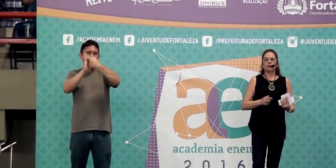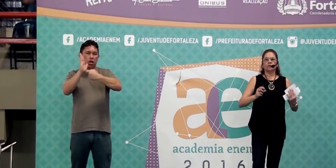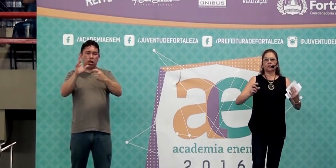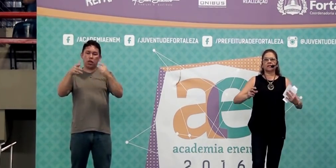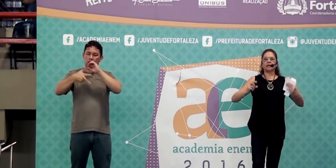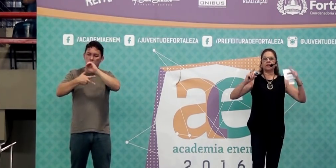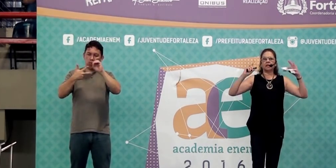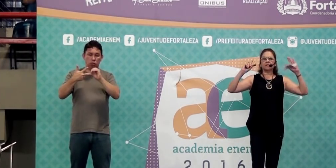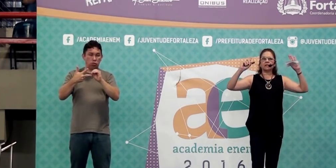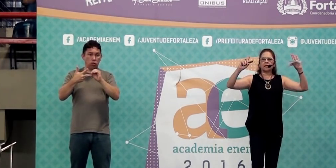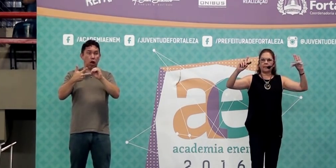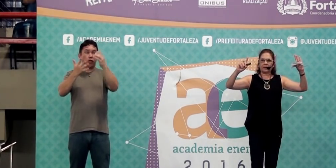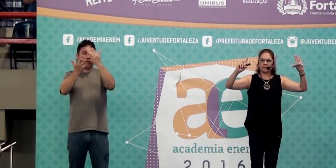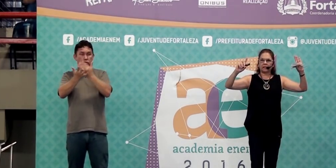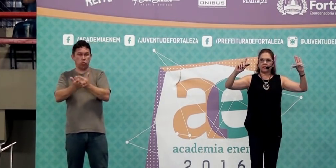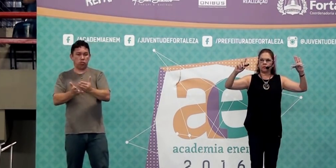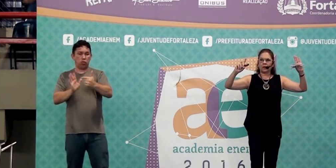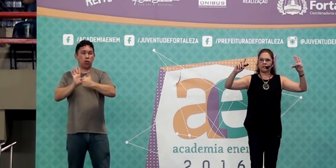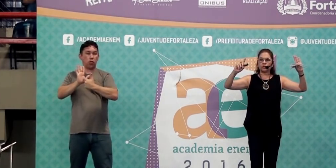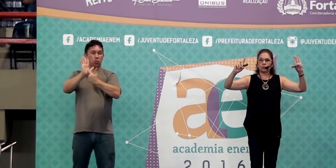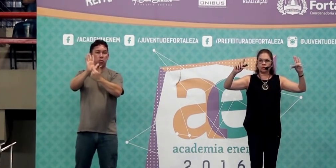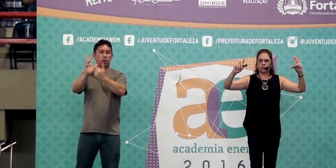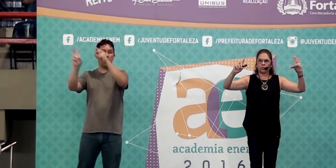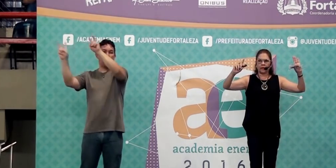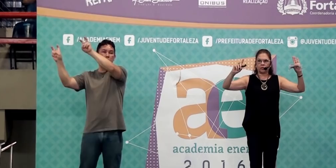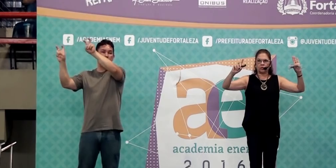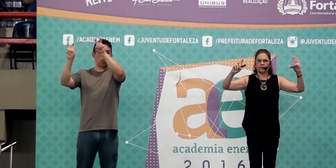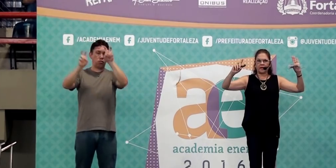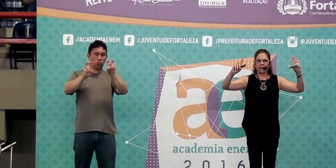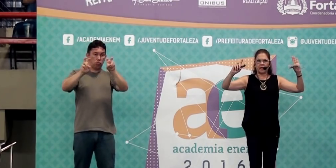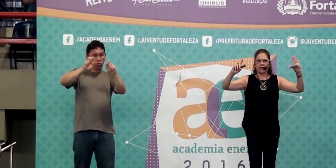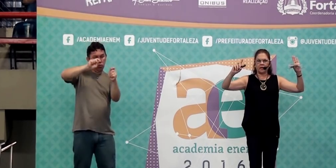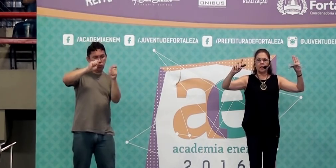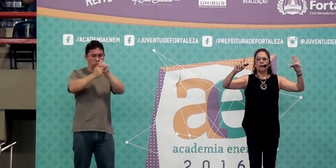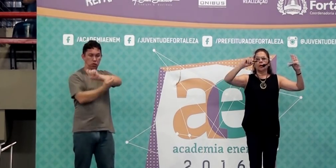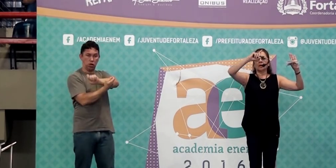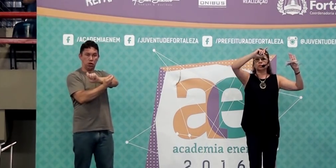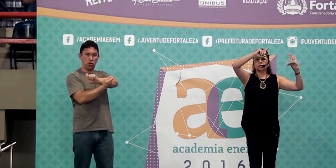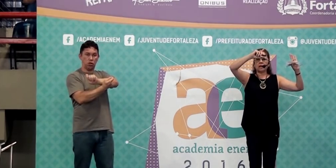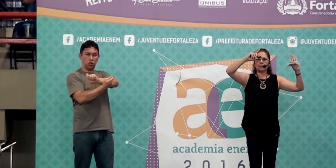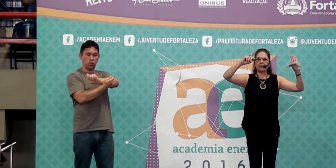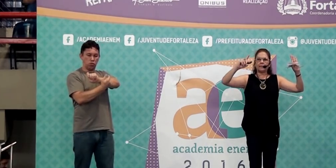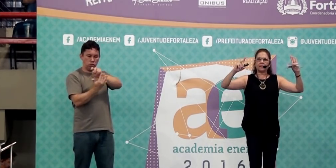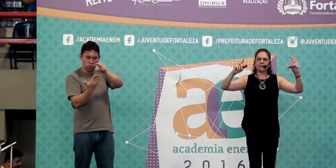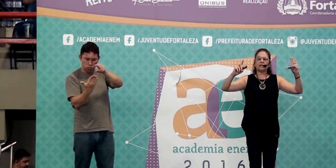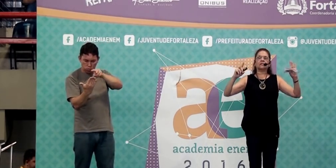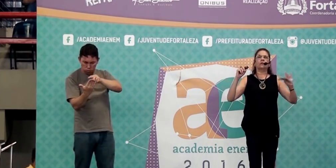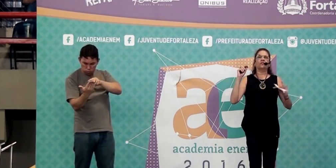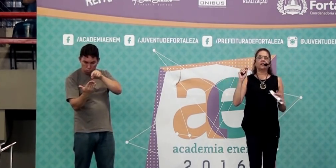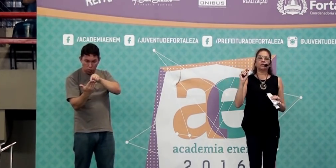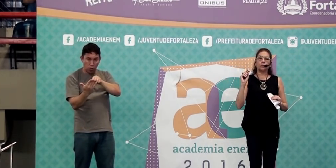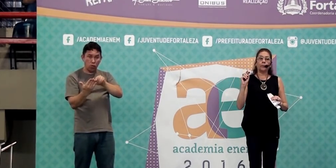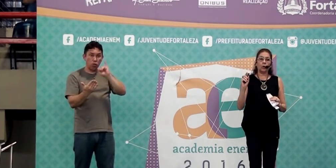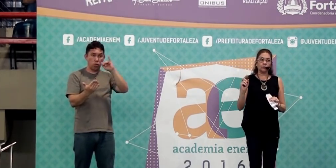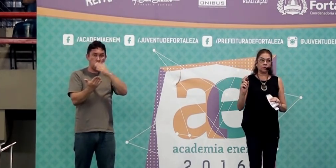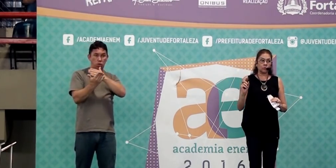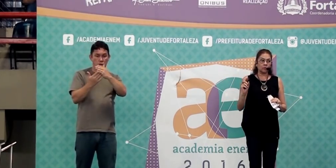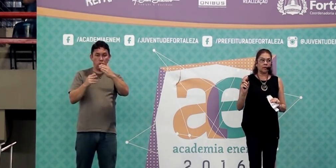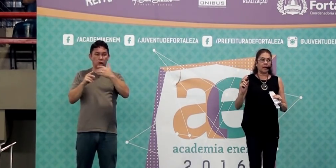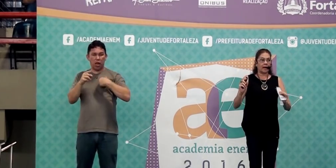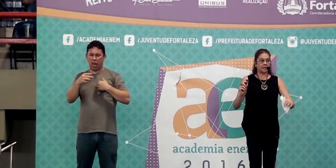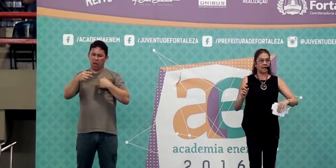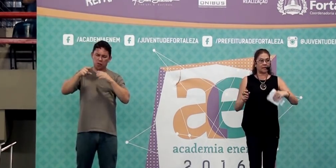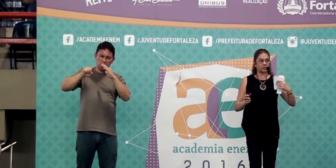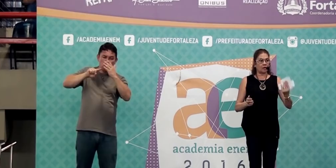Enem? Você inicia apresentando o assunto que o leitor vai ler. Quando terminar a apresentação, faz o